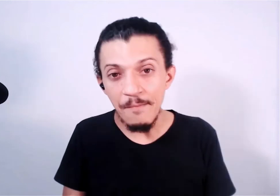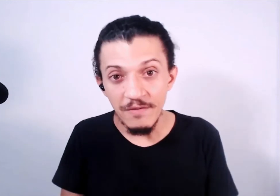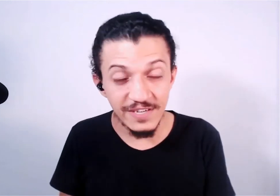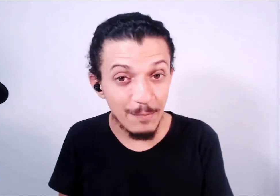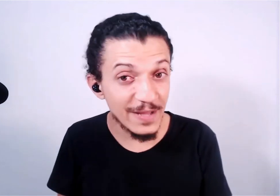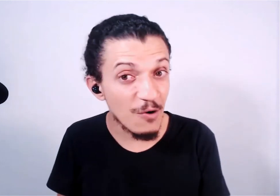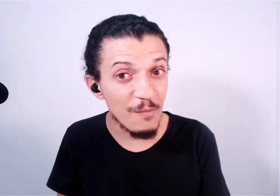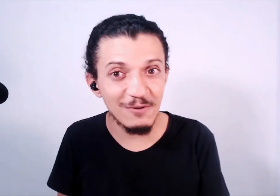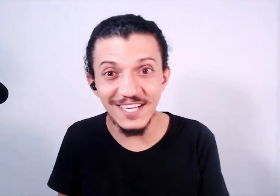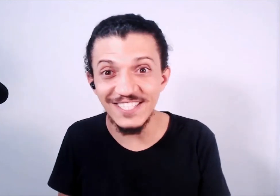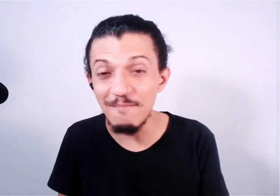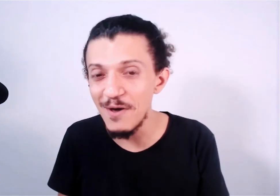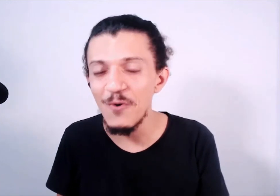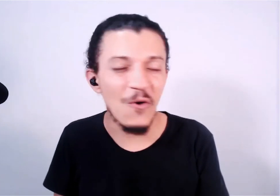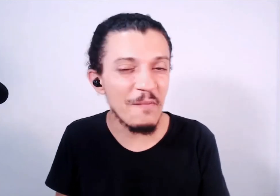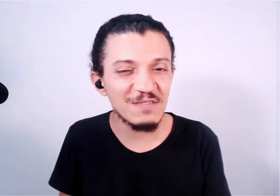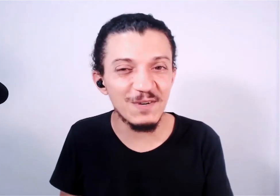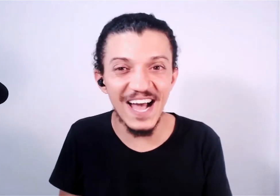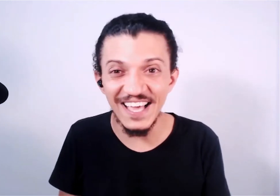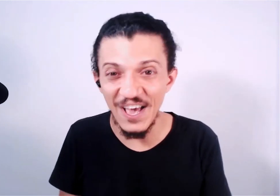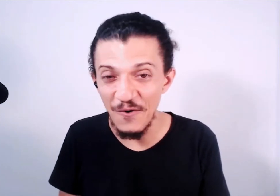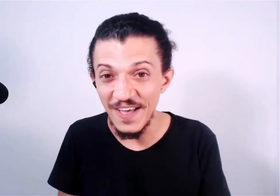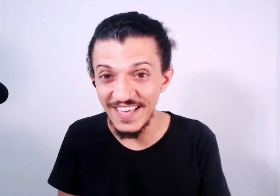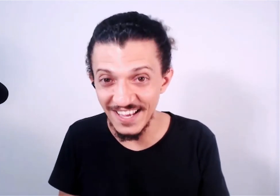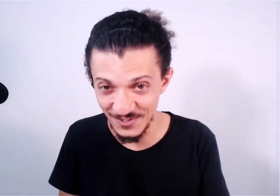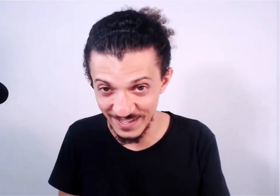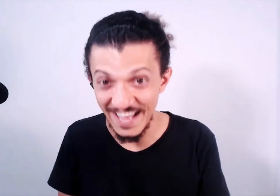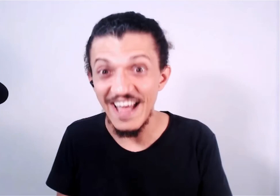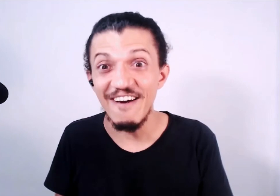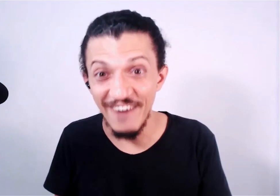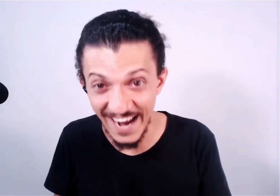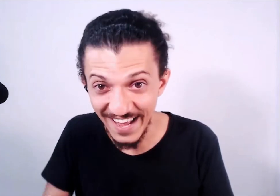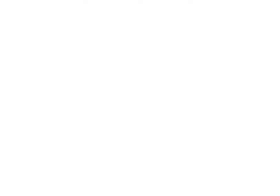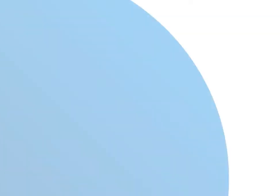você vai poder acompanhar o dia a dia meu com minha esposa Raquel, que é surda. Vai lá!